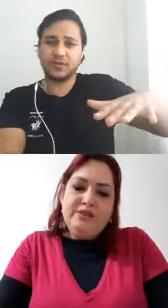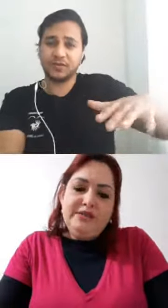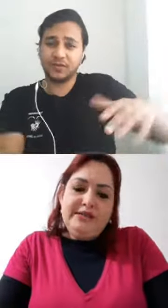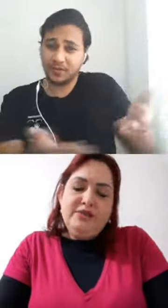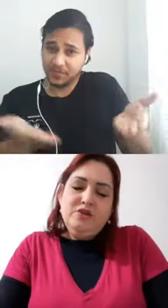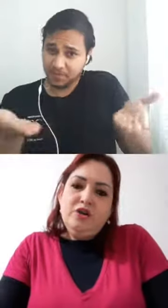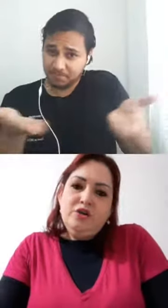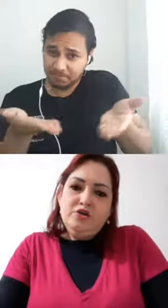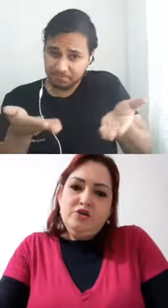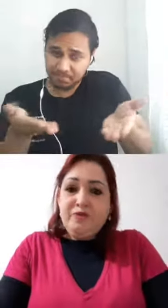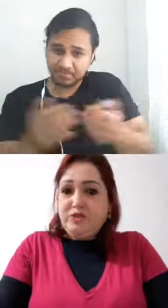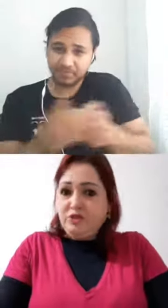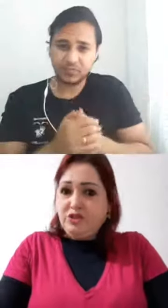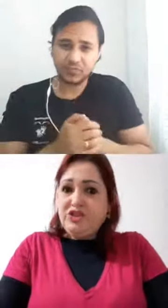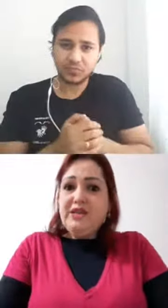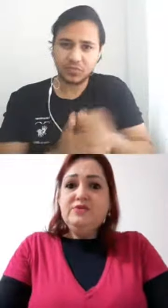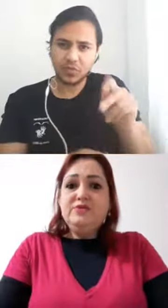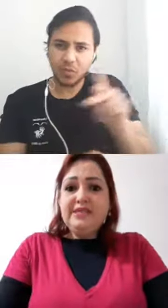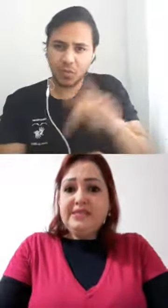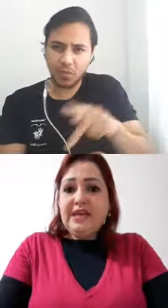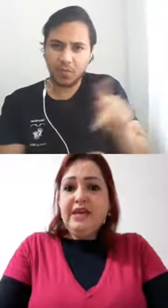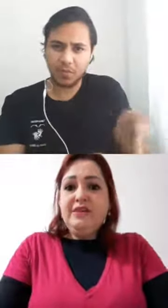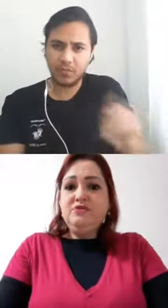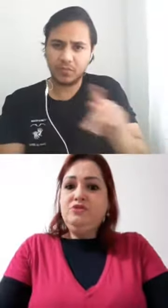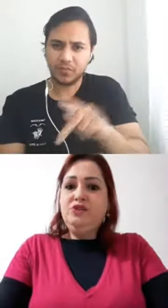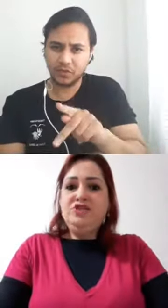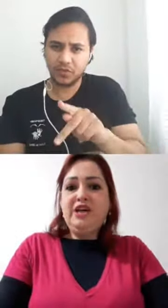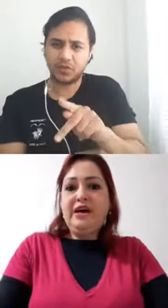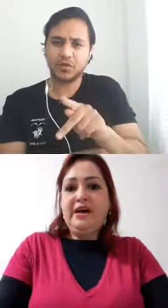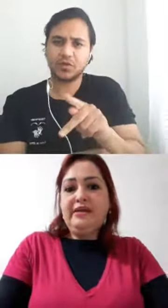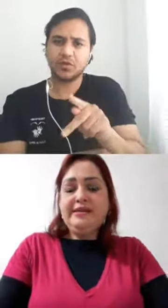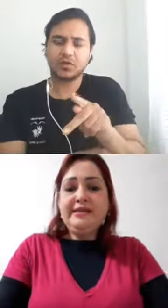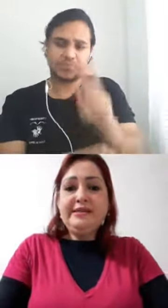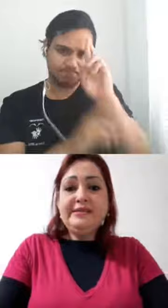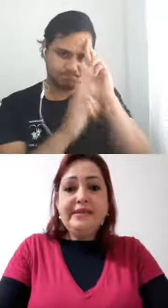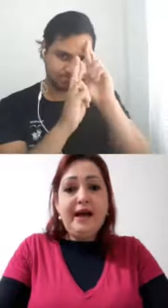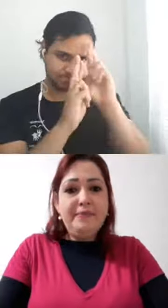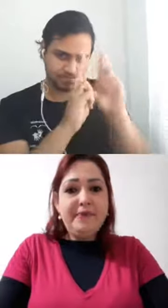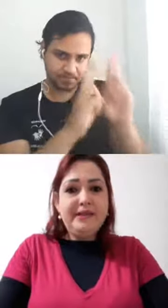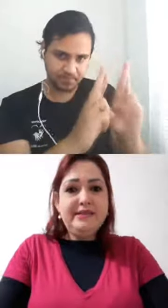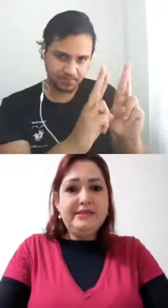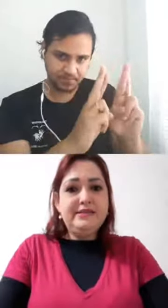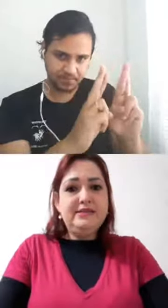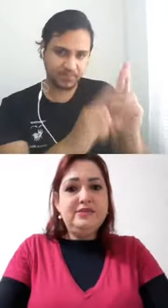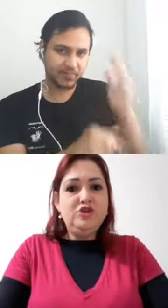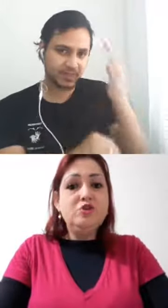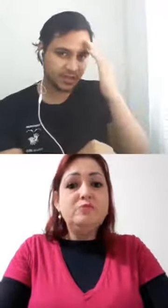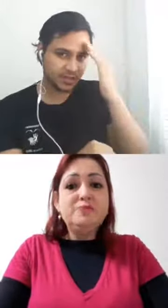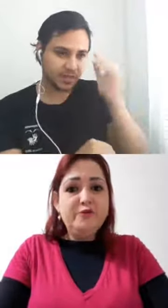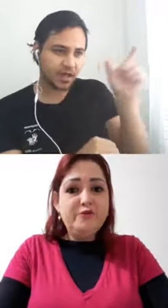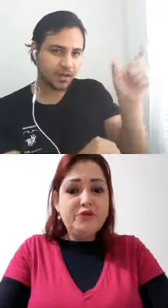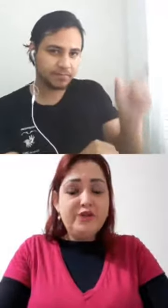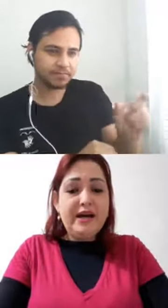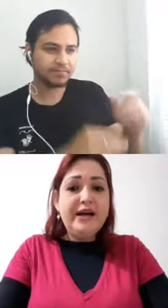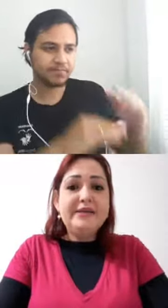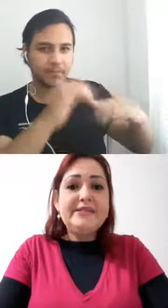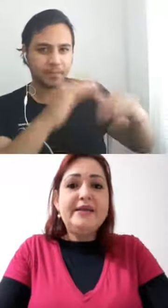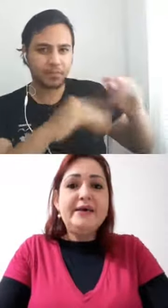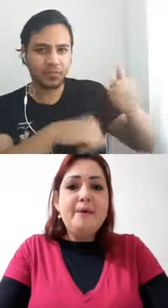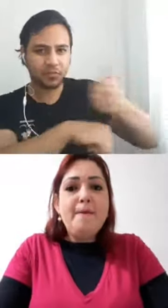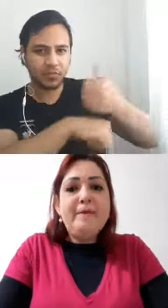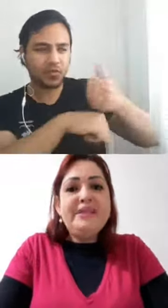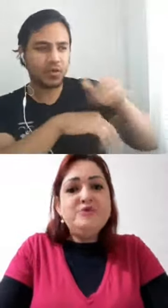Hoje, os professores já nos aceitam, já sabem ali que nós somos